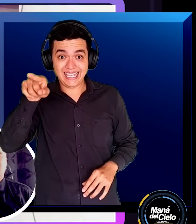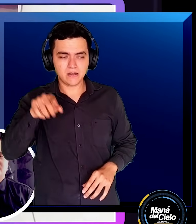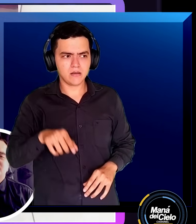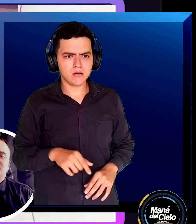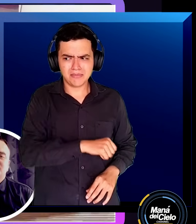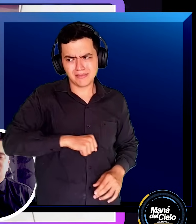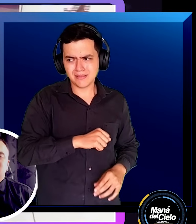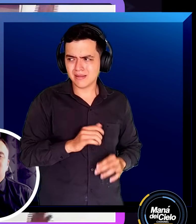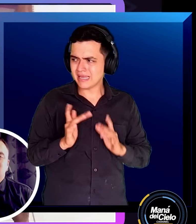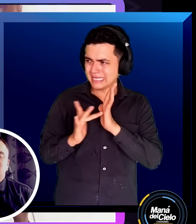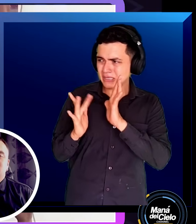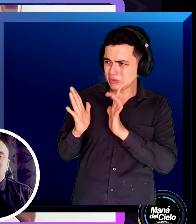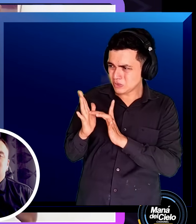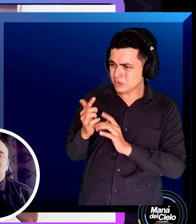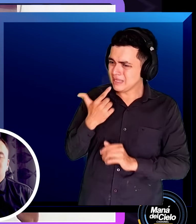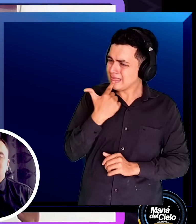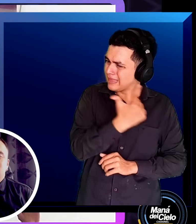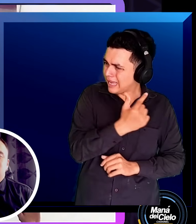Dios al lugar.